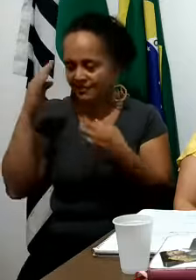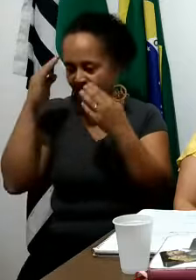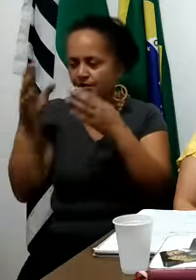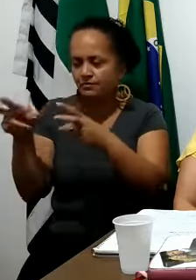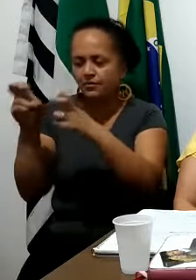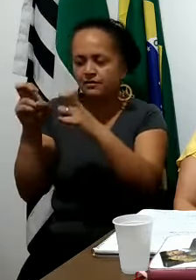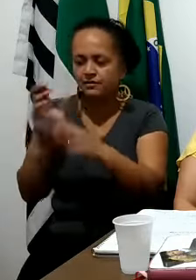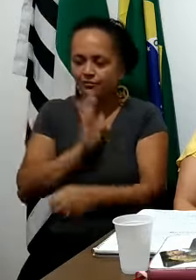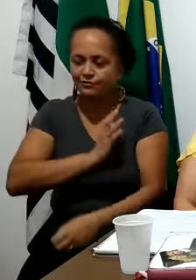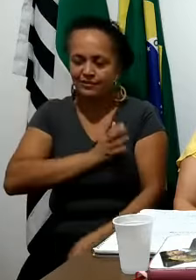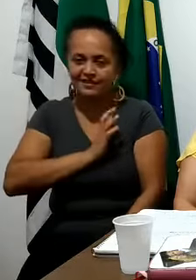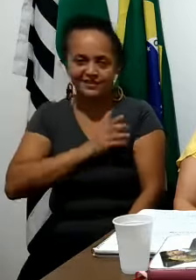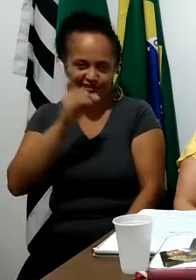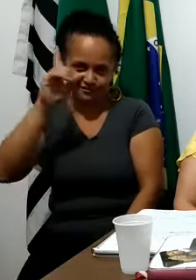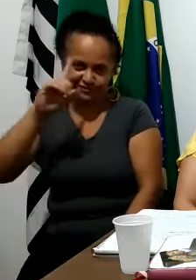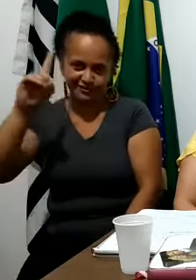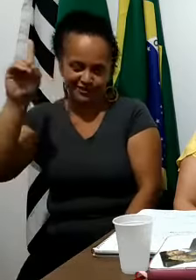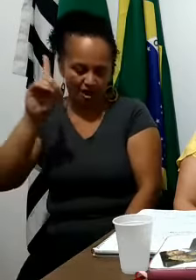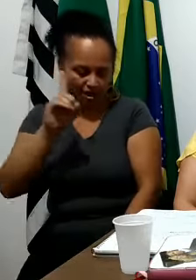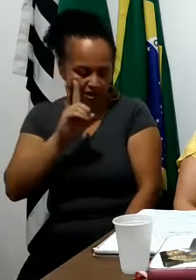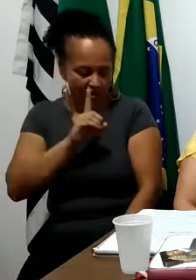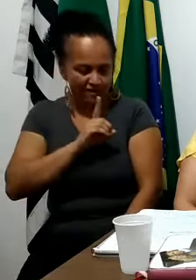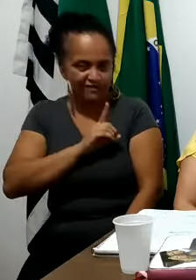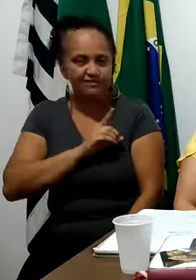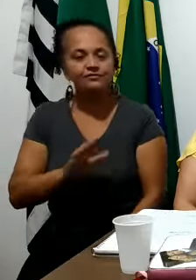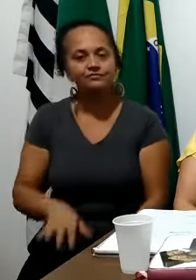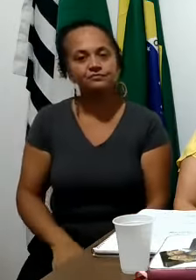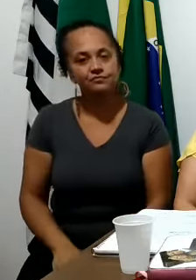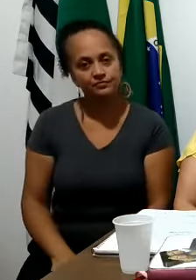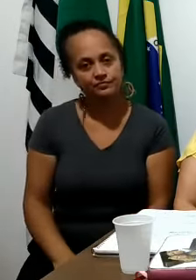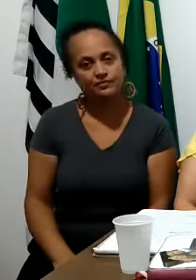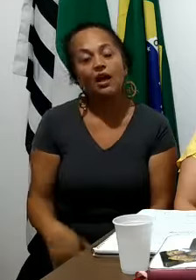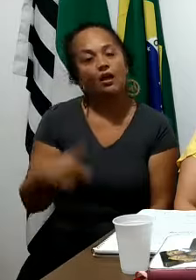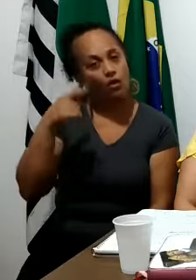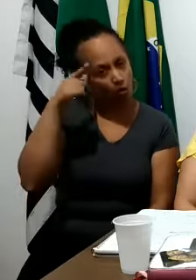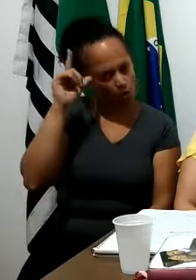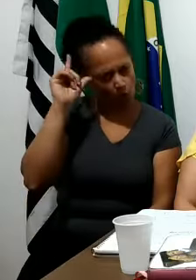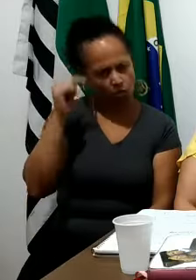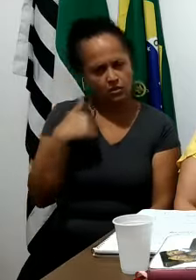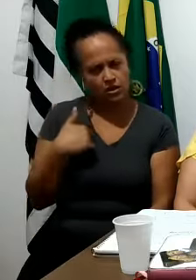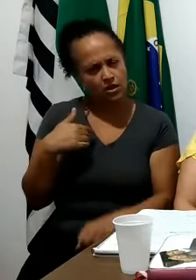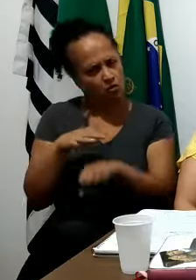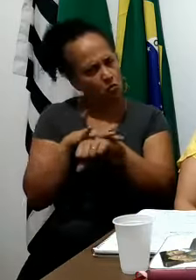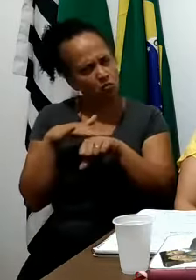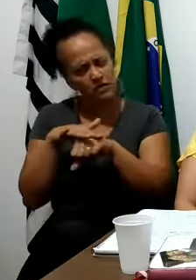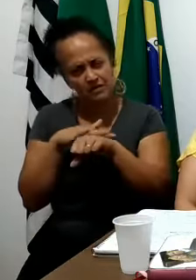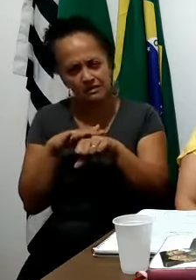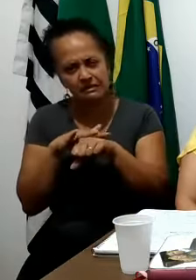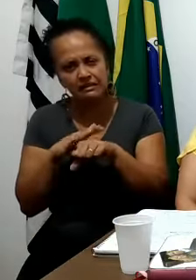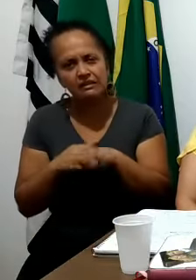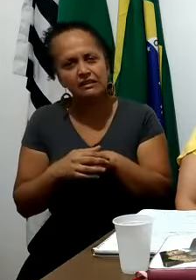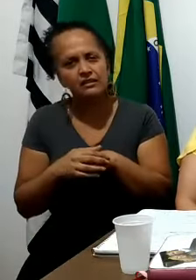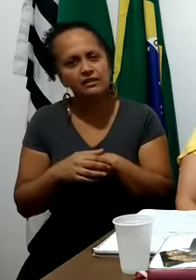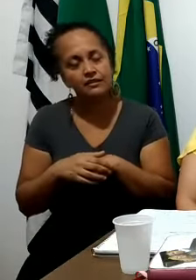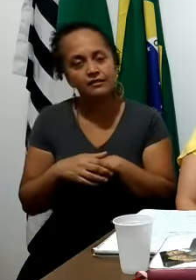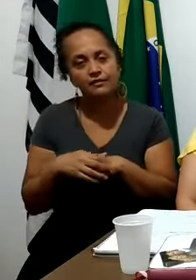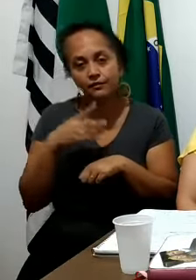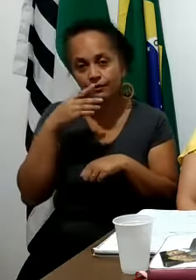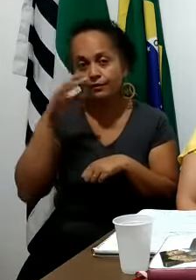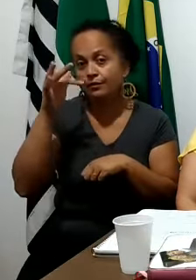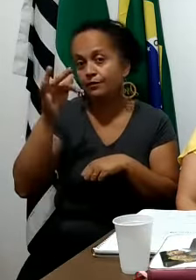né? E é ser mais parecido com Jesus. Ontem eu até estava conversando com a Fabi que eu não me conformava, porque quando eu vinha